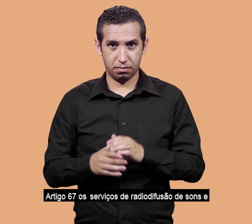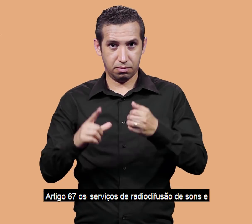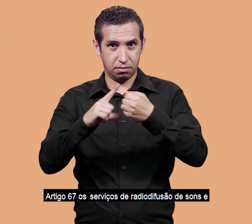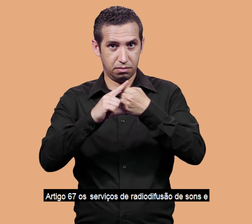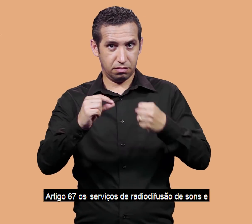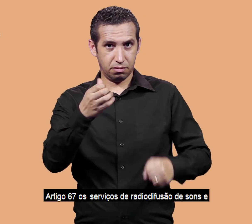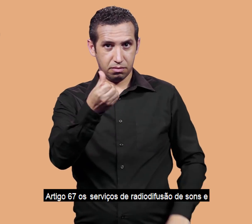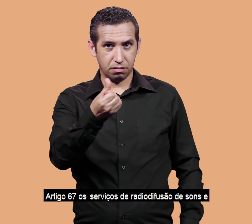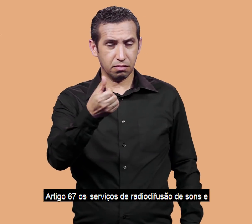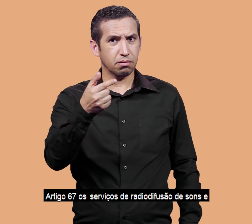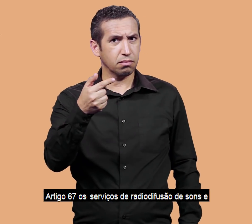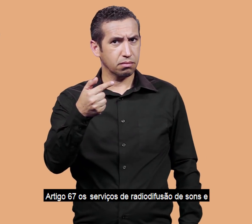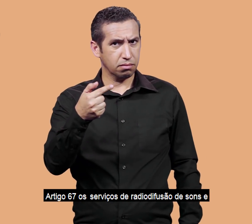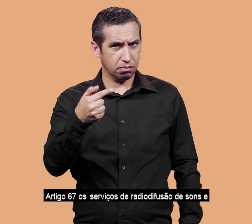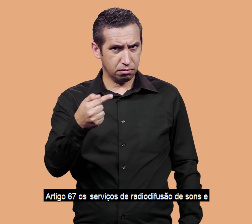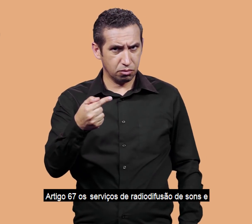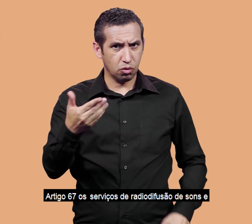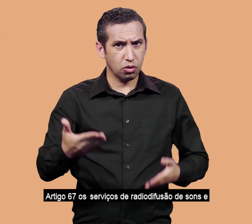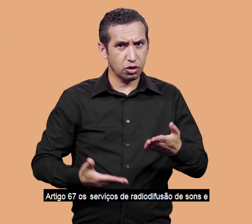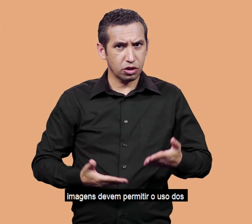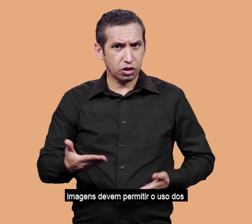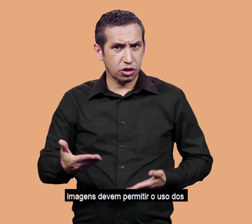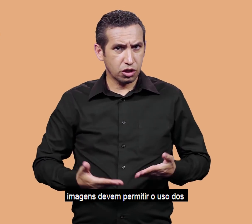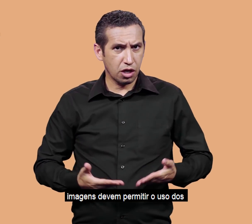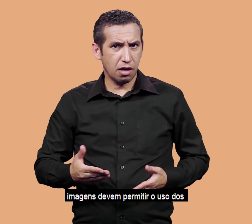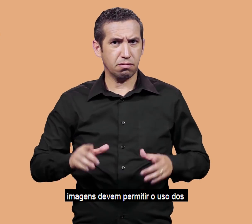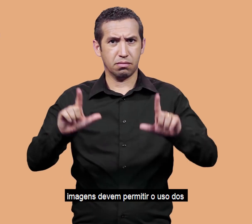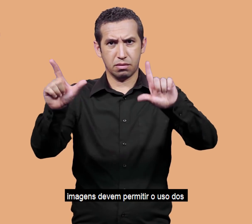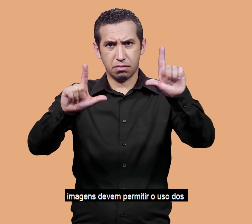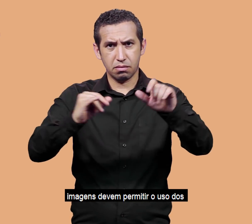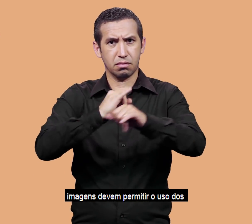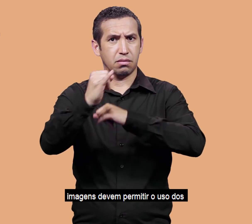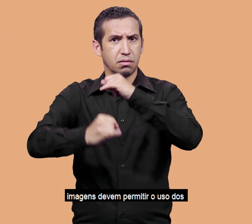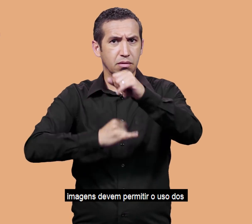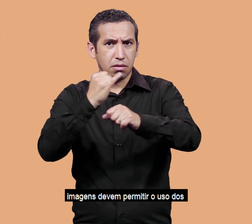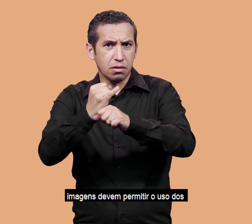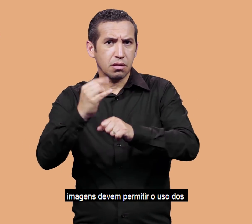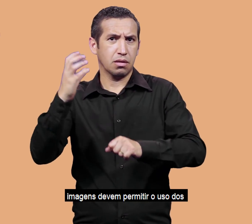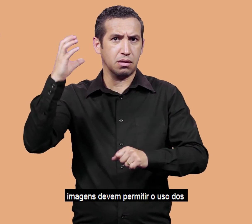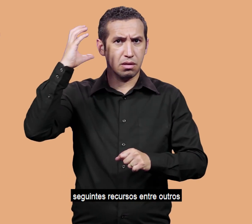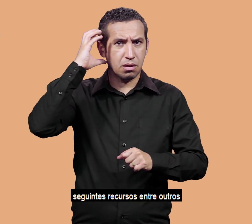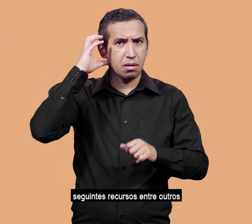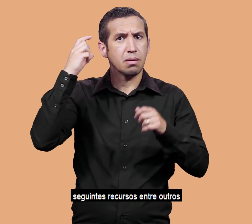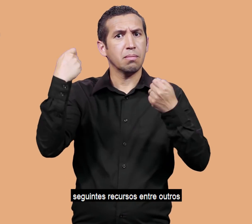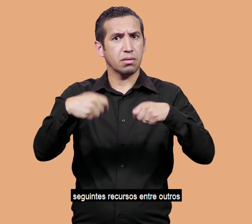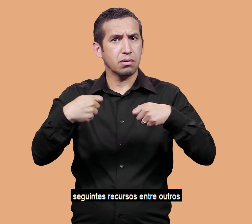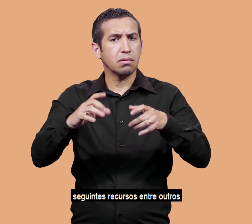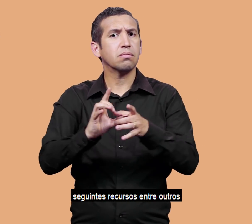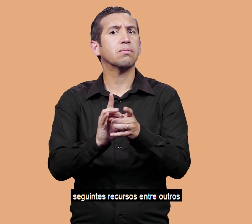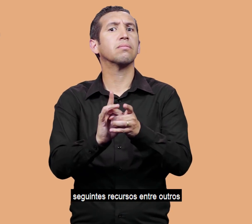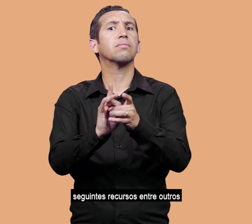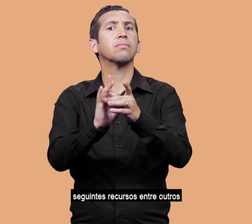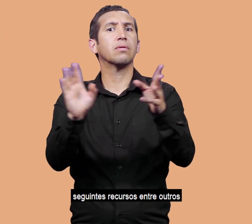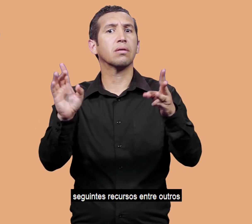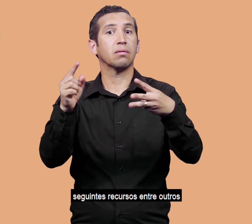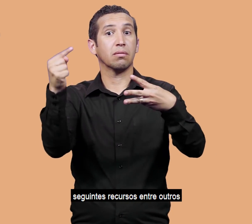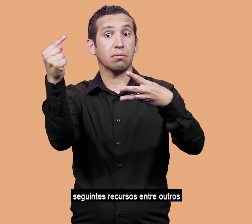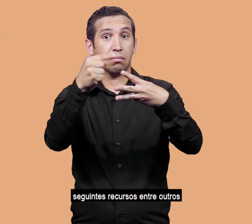os serviços de radiodifusão de sons e imagens devem permitir o uso dos seguintes recursos entre